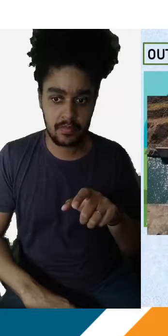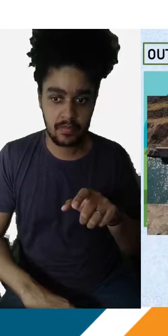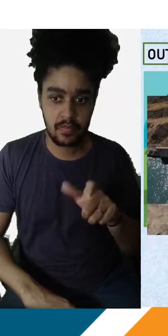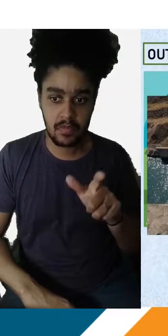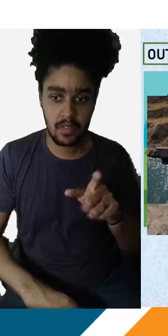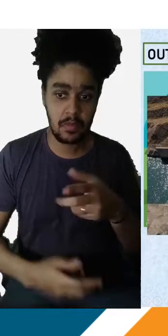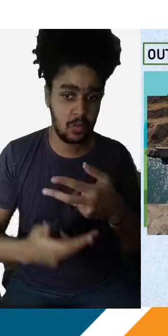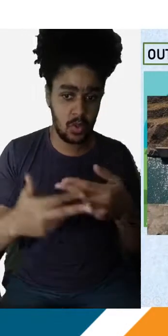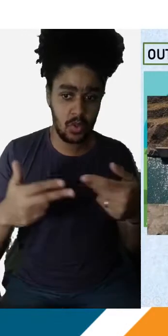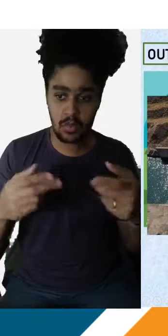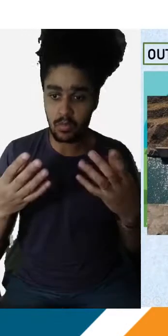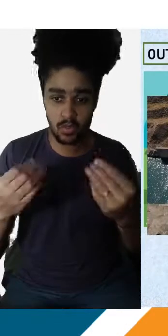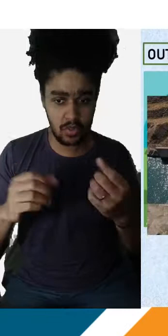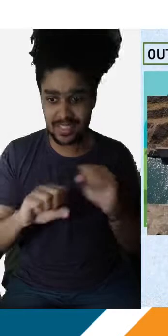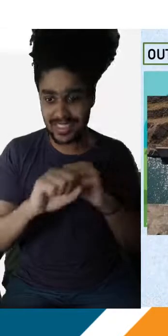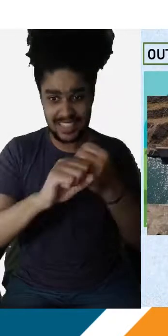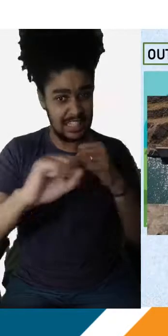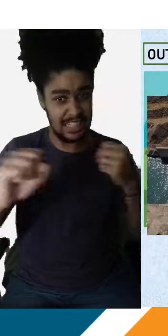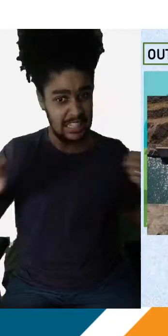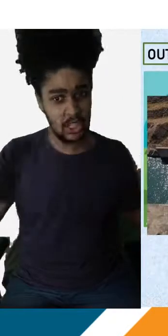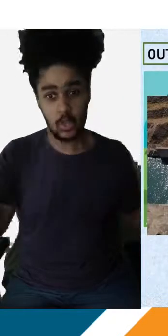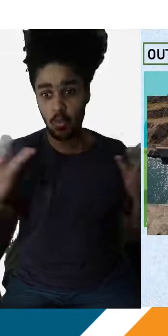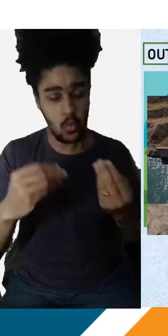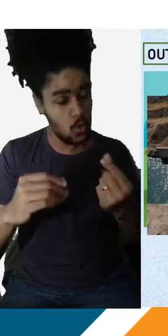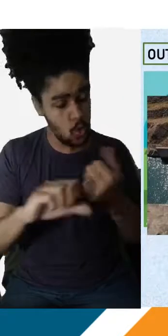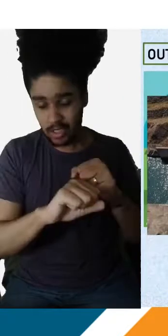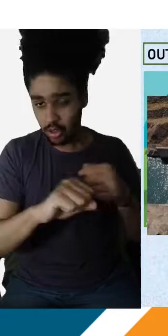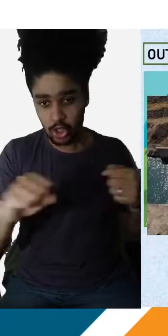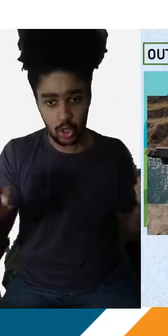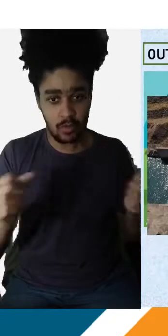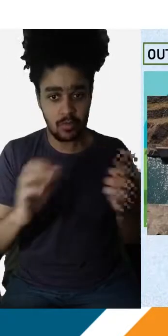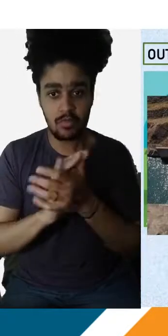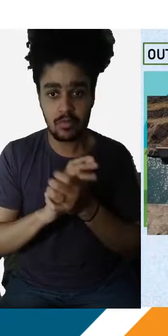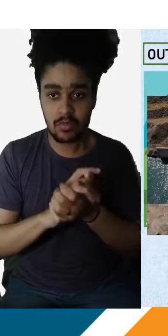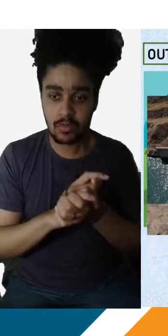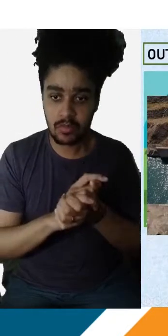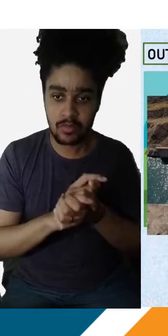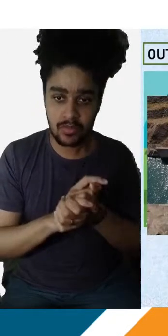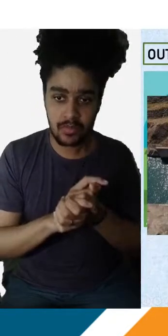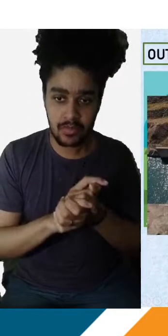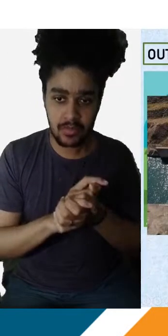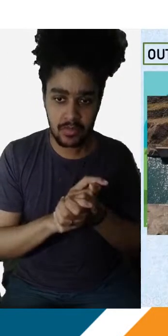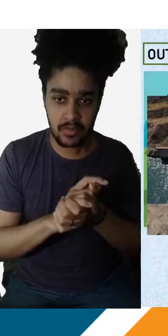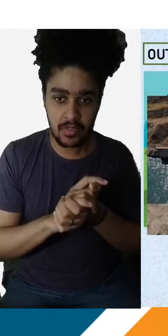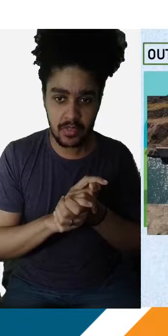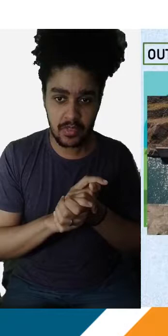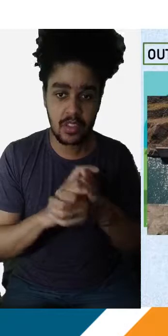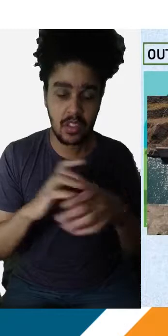assim absurda, de grande, enorme, enorme, muito grande. Eles fizeram uma